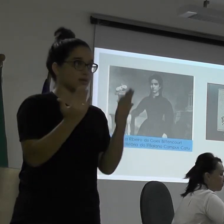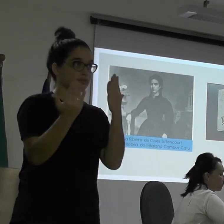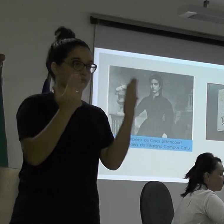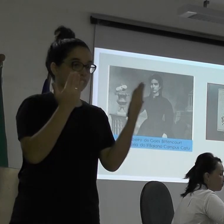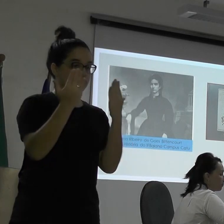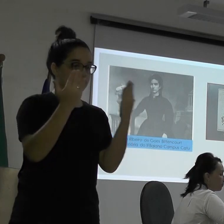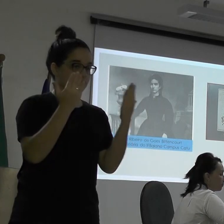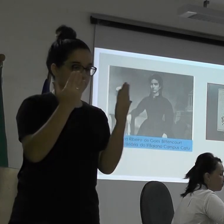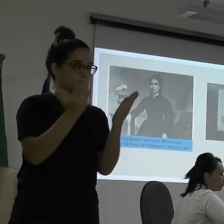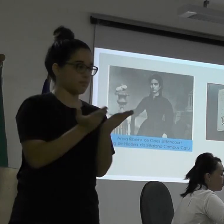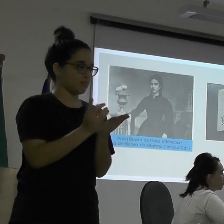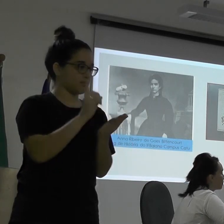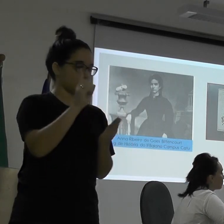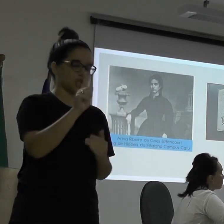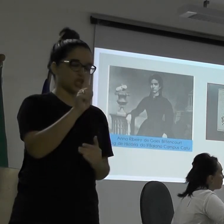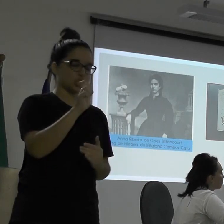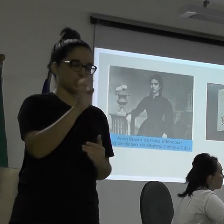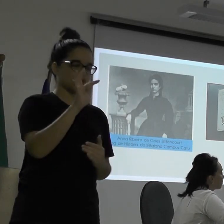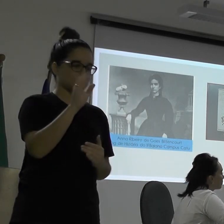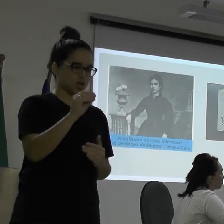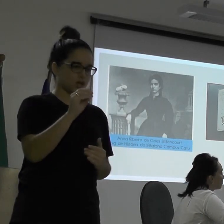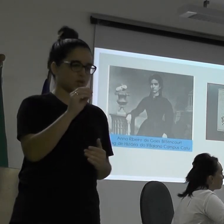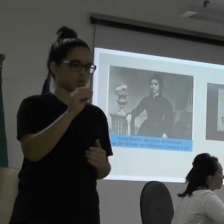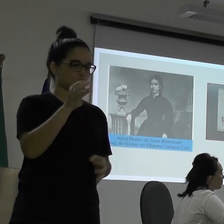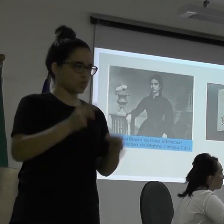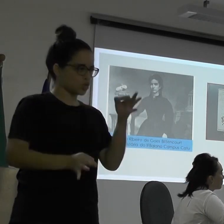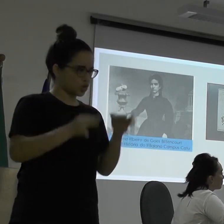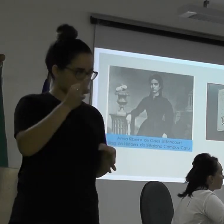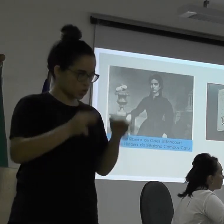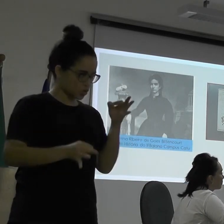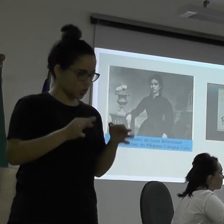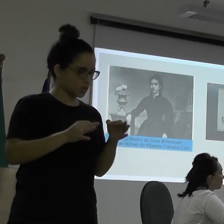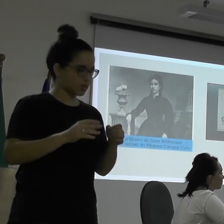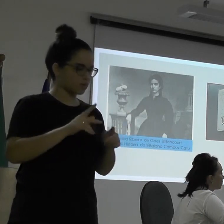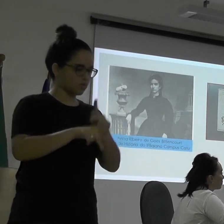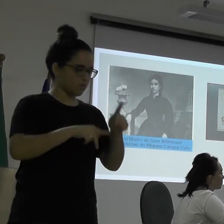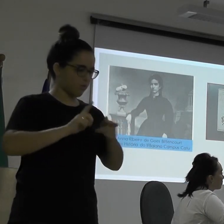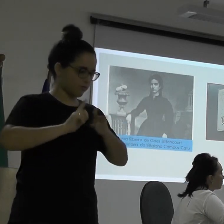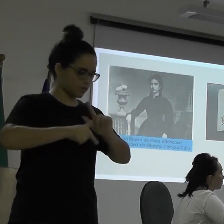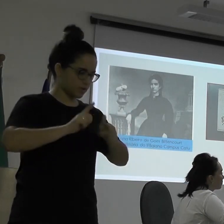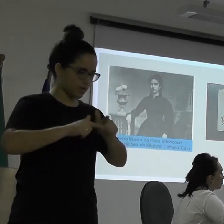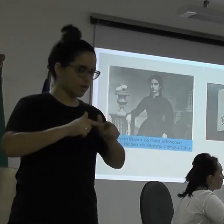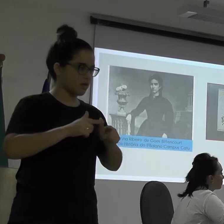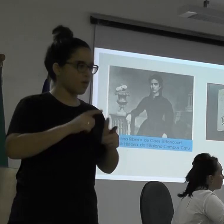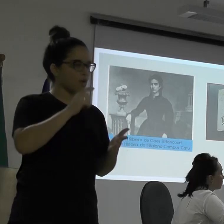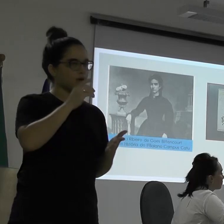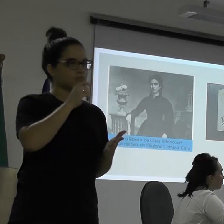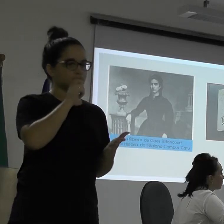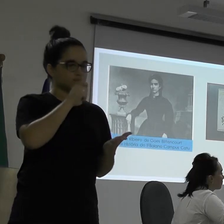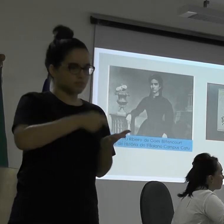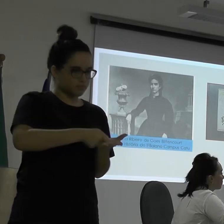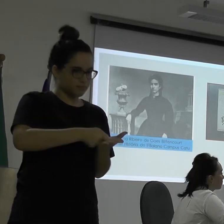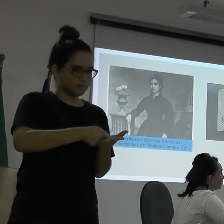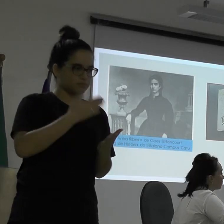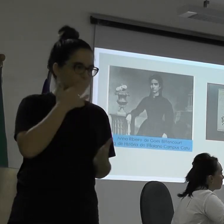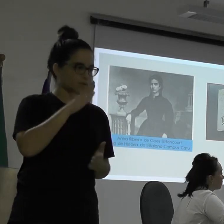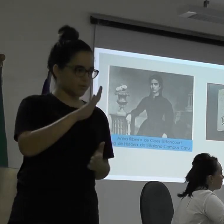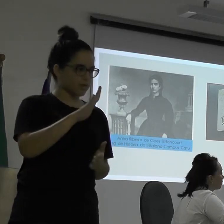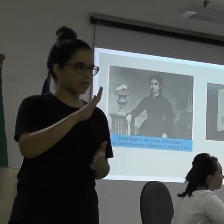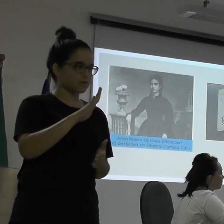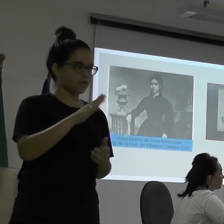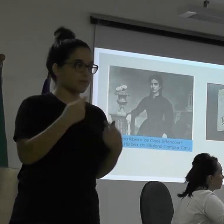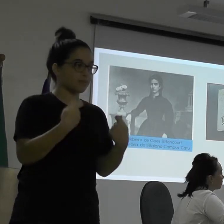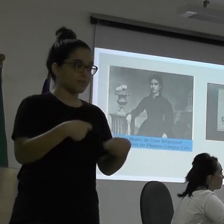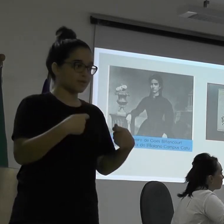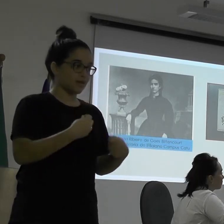que Jeto, juiz de Israel e vencedor dos Amônidas, para cumprir uma promessa feita ao povo de Galade, é obrigado